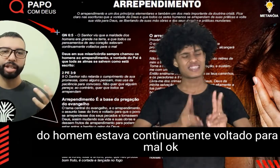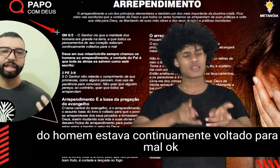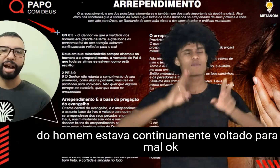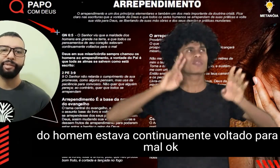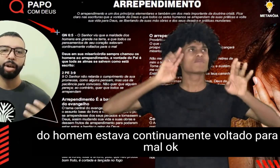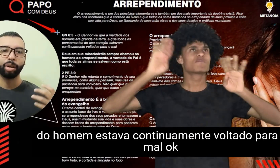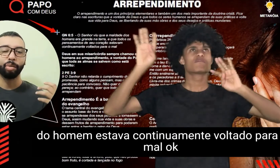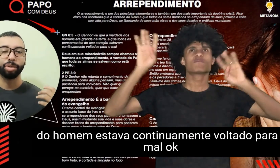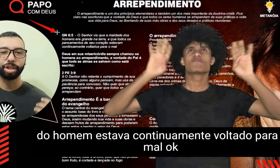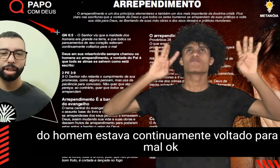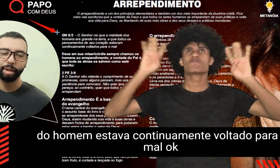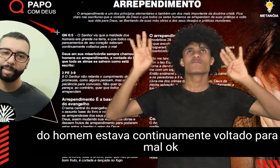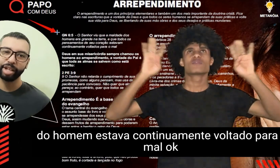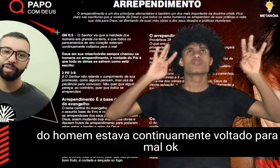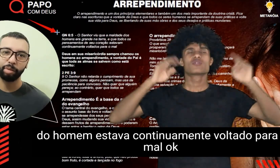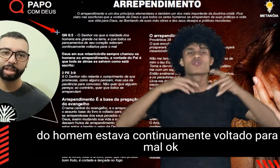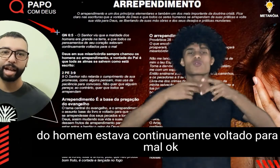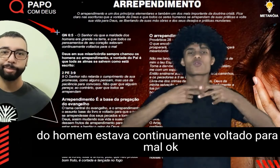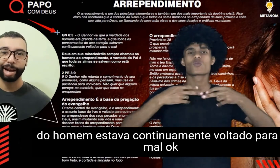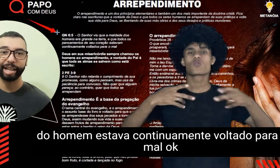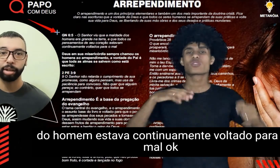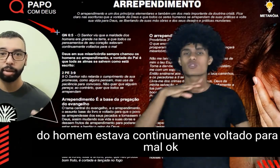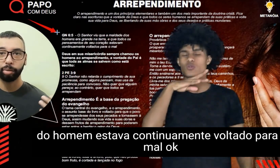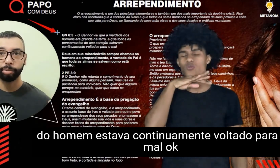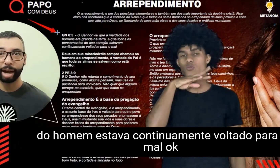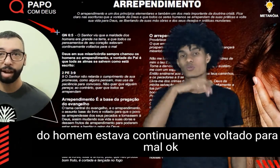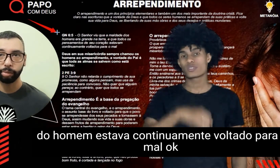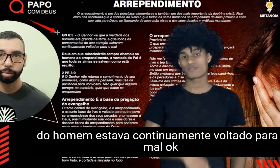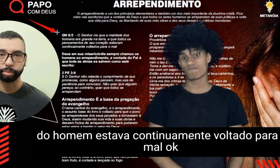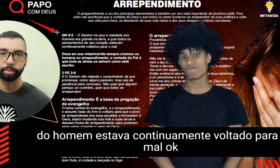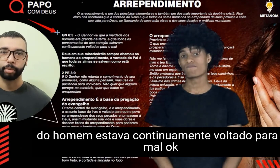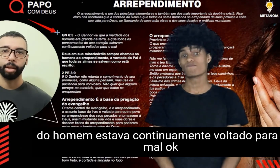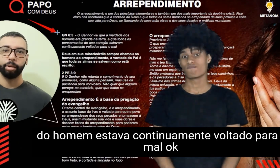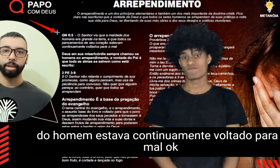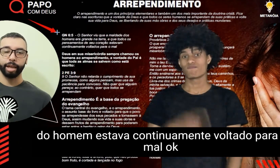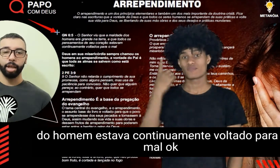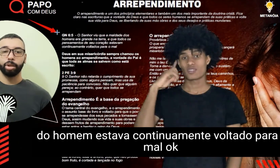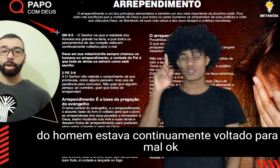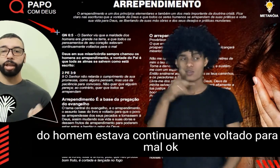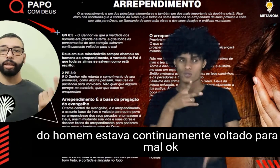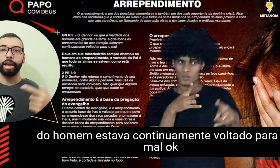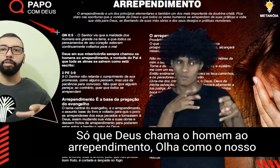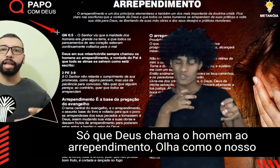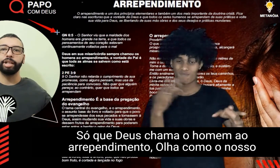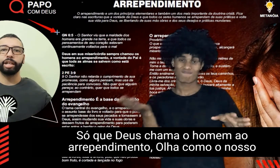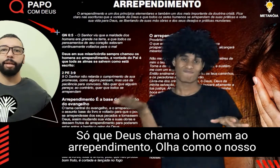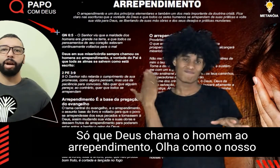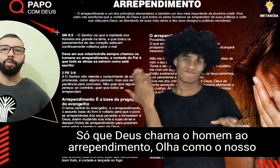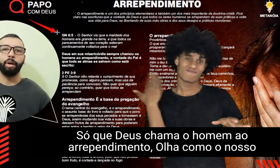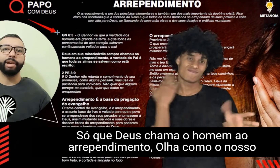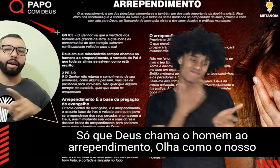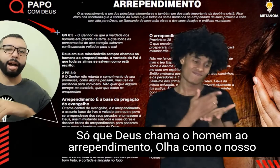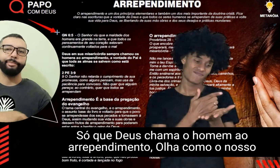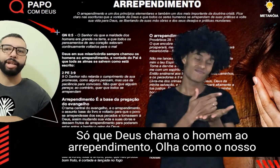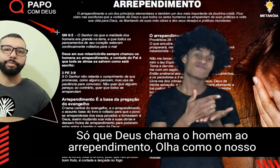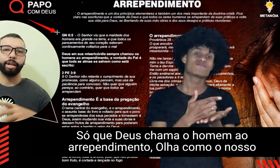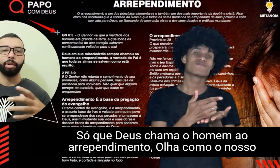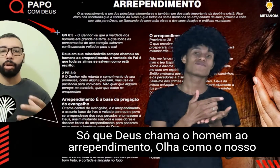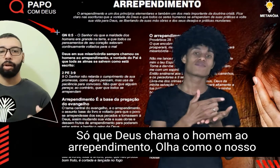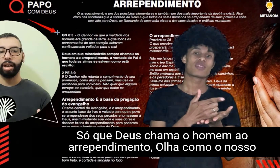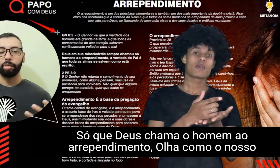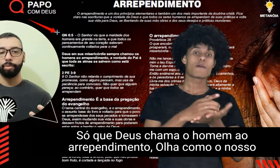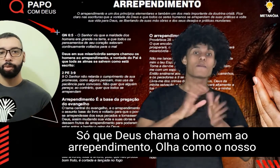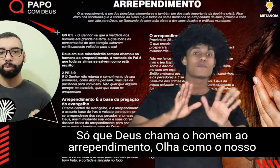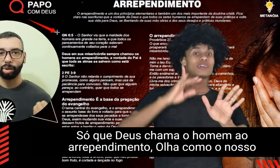homem estava continuamente voltado para o mal, ok? Só que Deus ele chama o homem ao